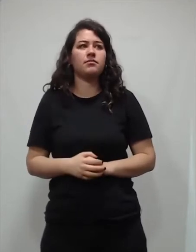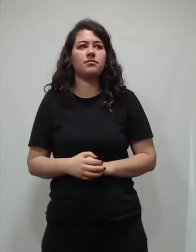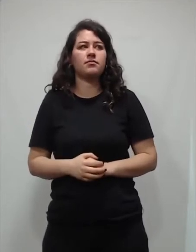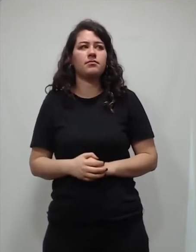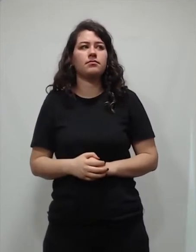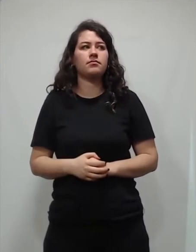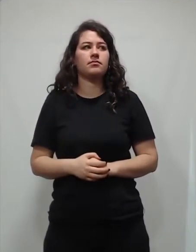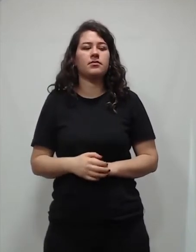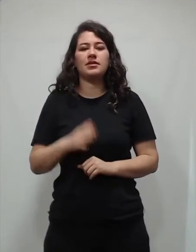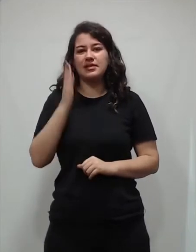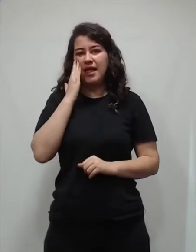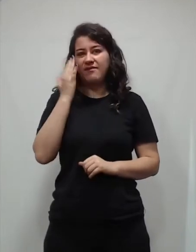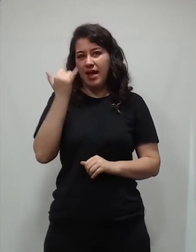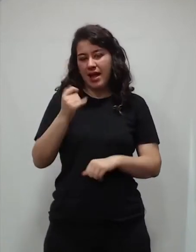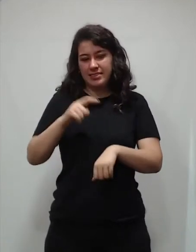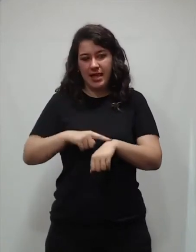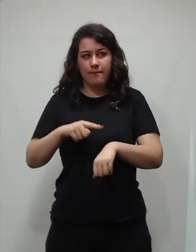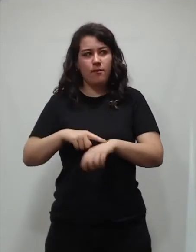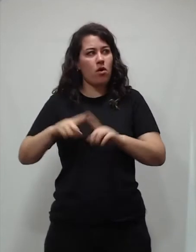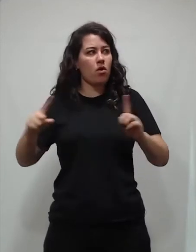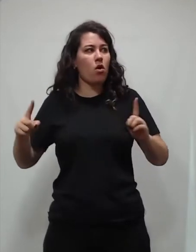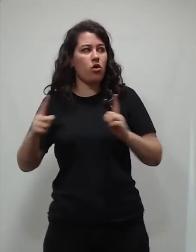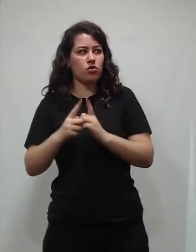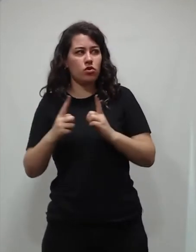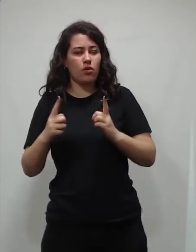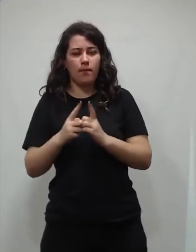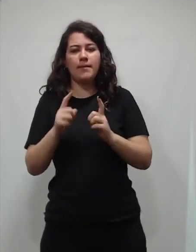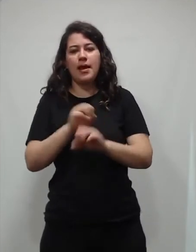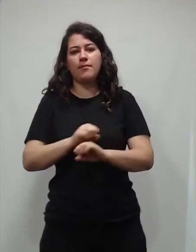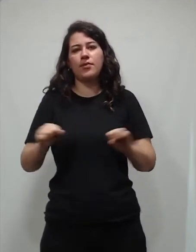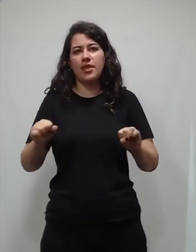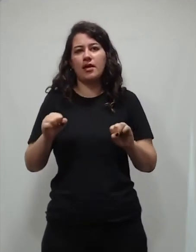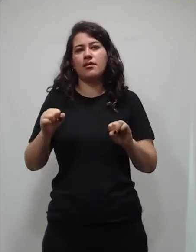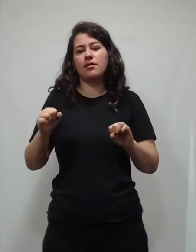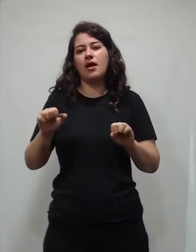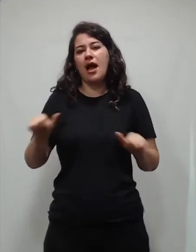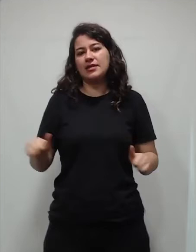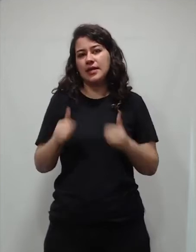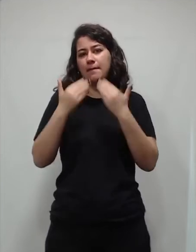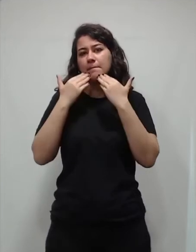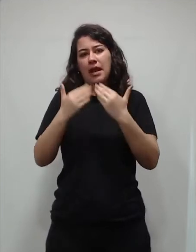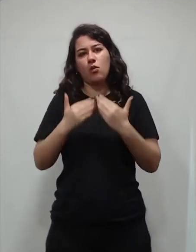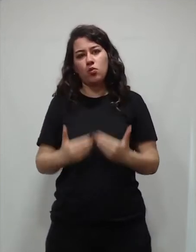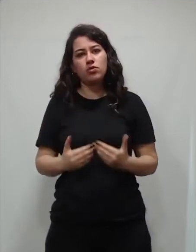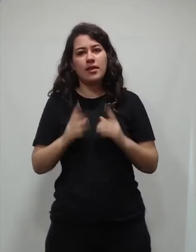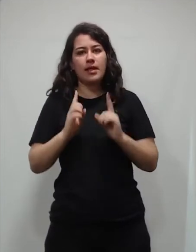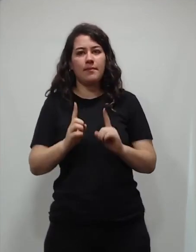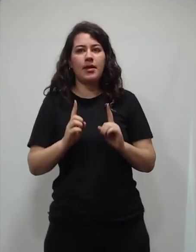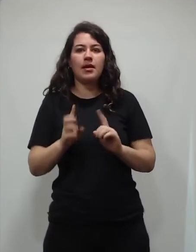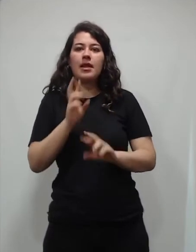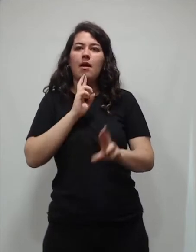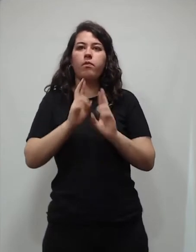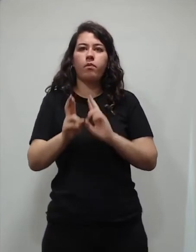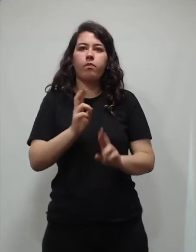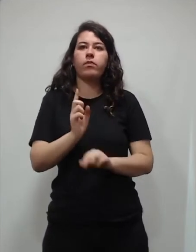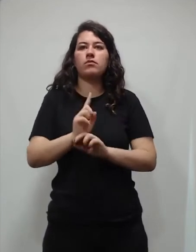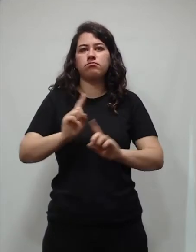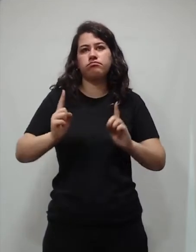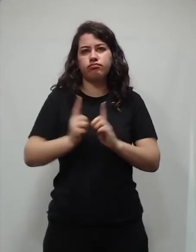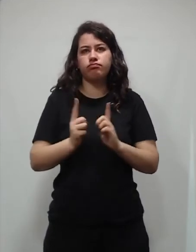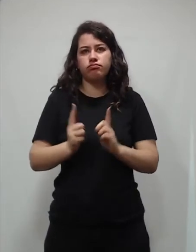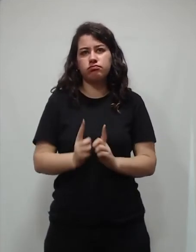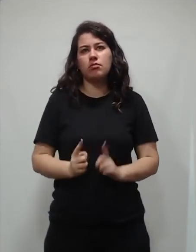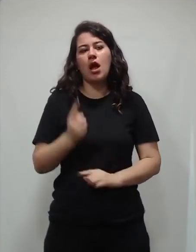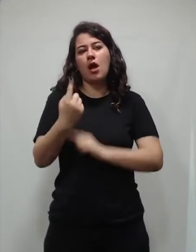Bueno, como sabrán, tenemos un tiempo acotado para la realización de consultas, y también por las respuestas tenemos